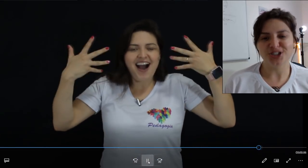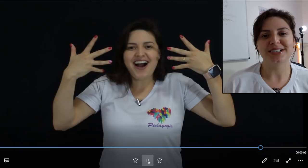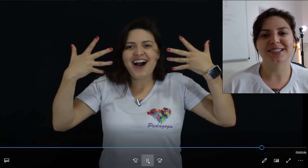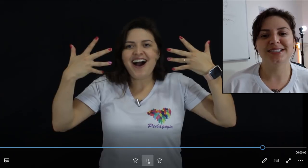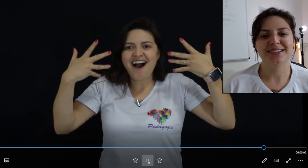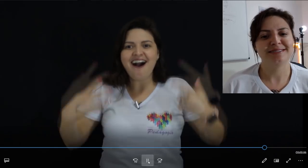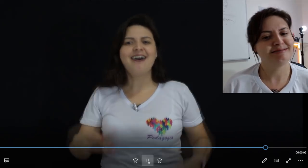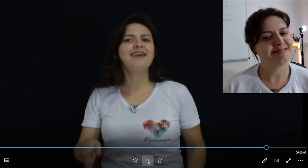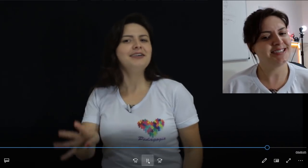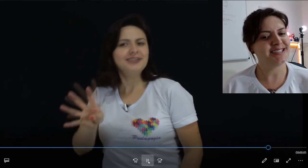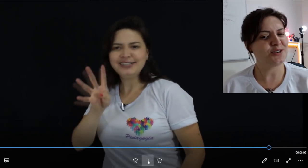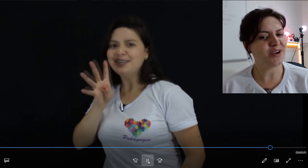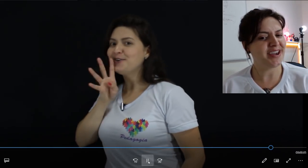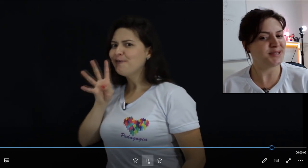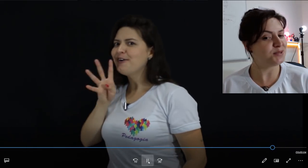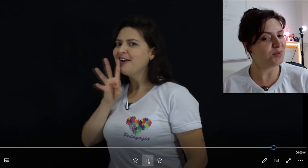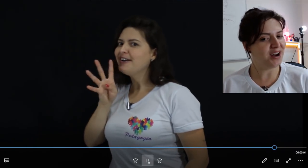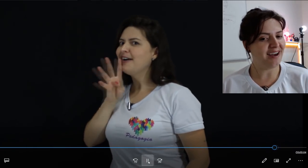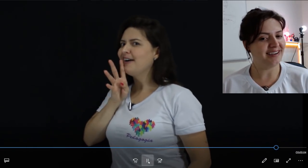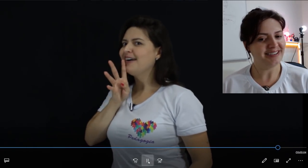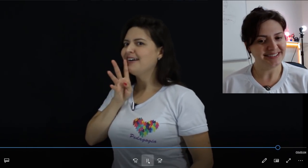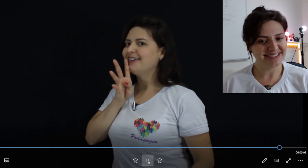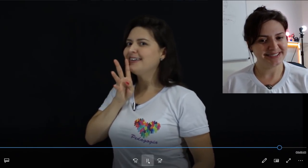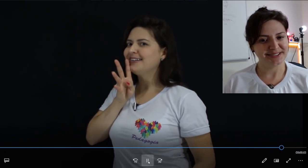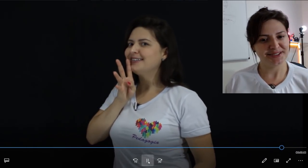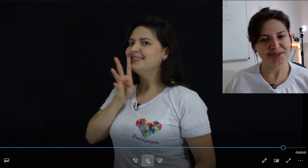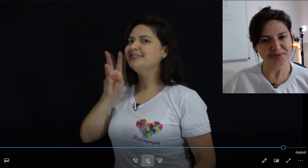simpáticas que se conhecem por lá.